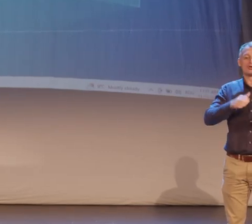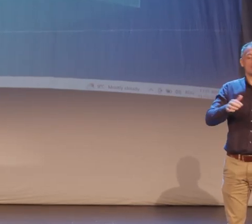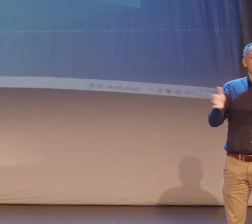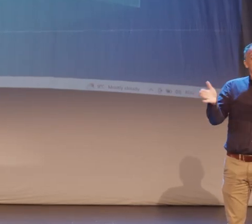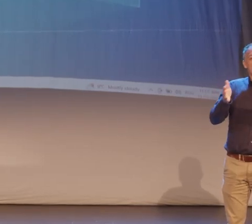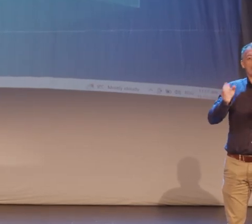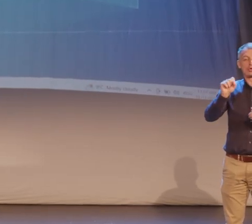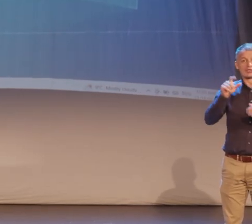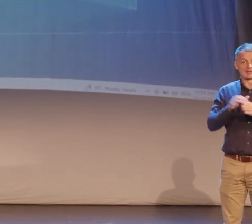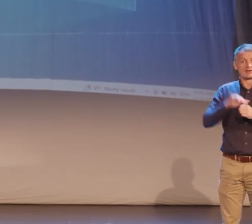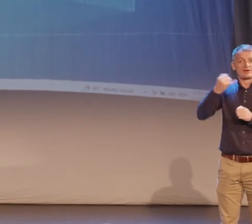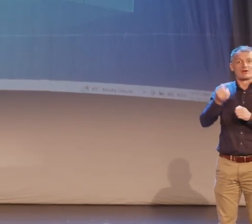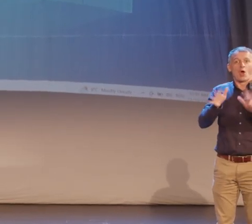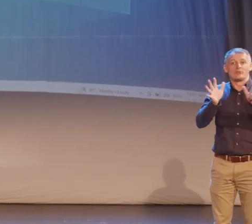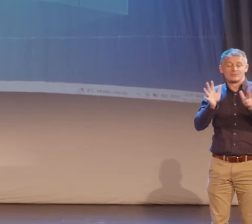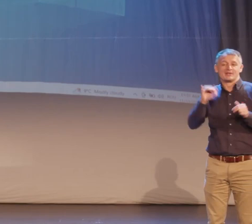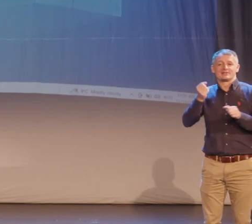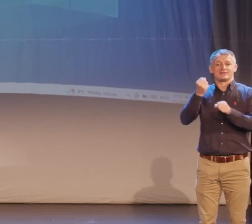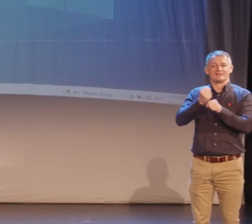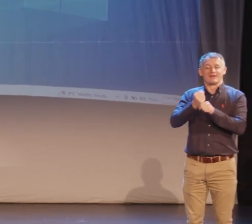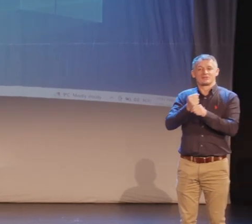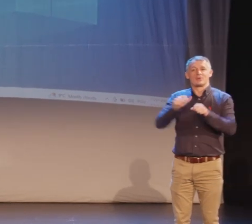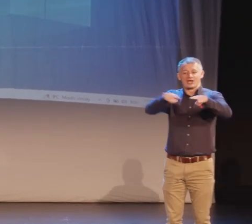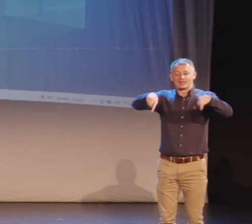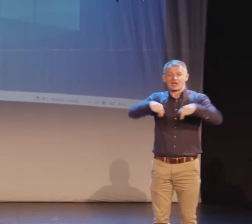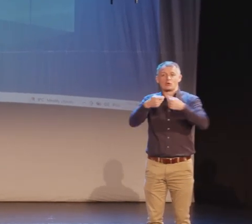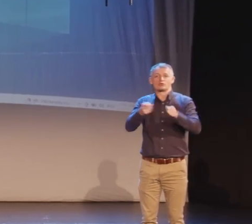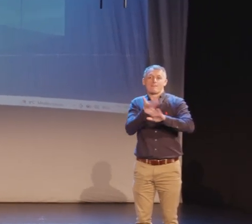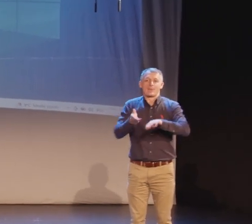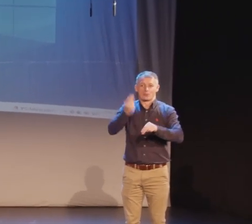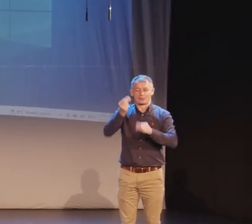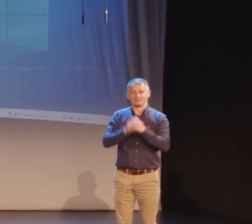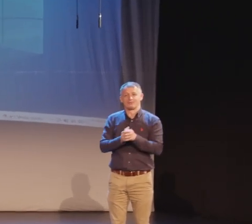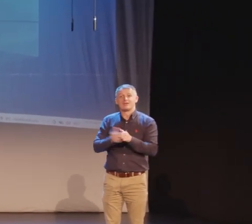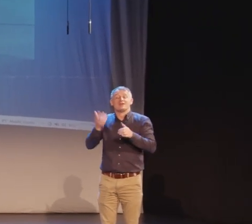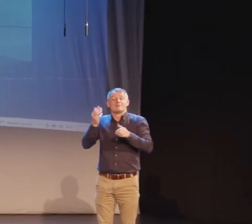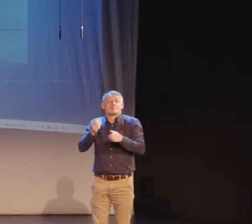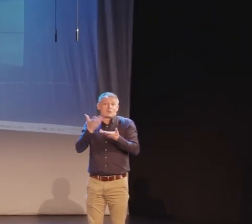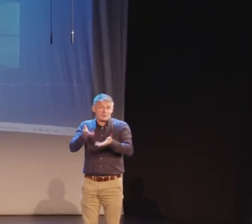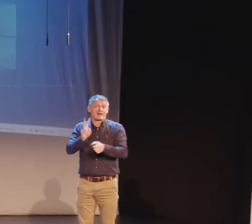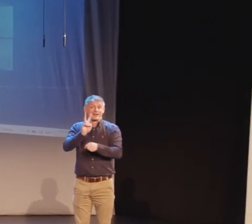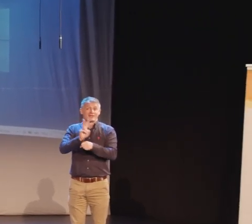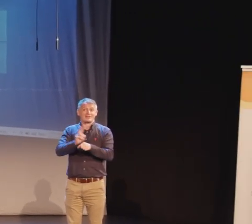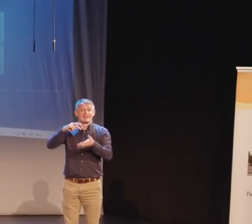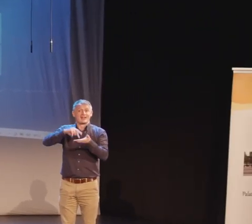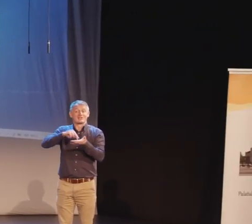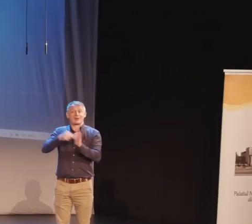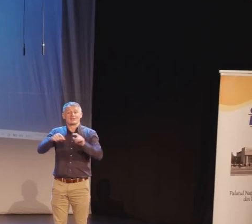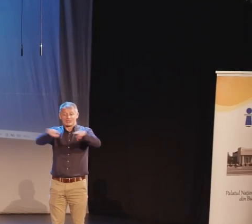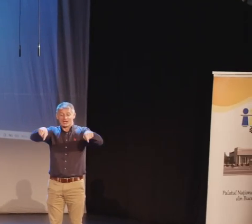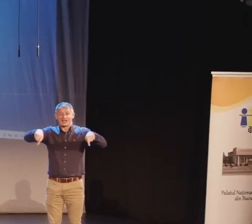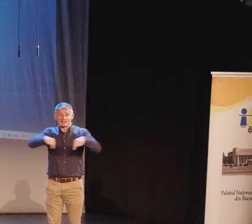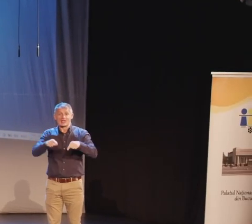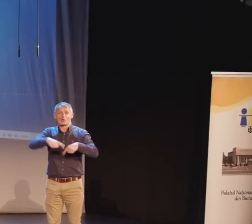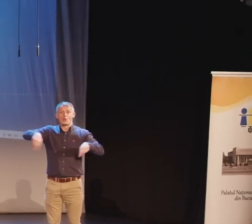cultivăm grădina noastră. Prin urmare, nu mai aștept nimic, ci am venit în grădina mea și în grădina dumneavoastră și